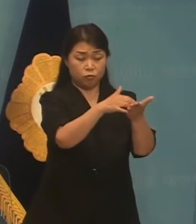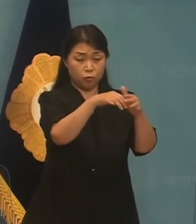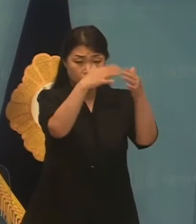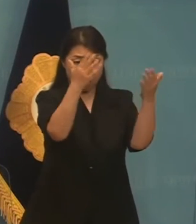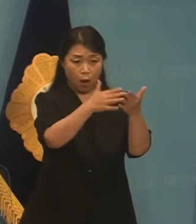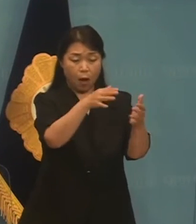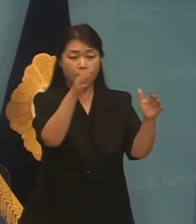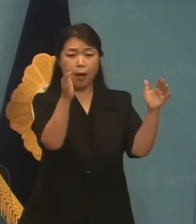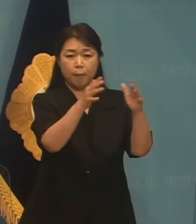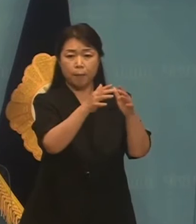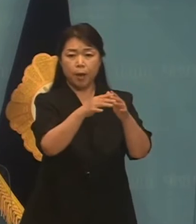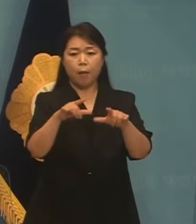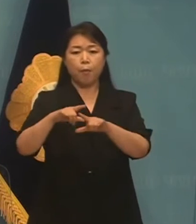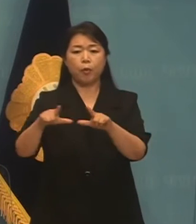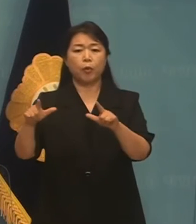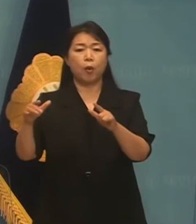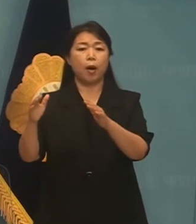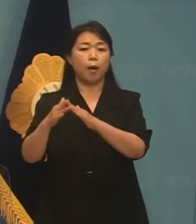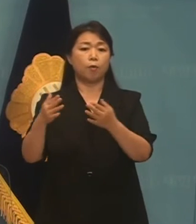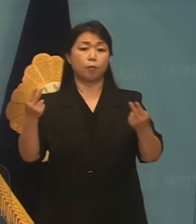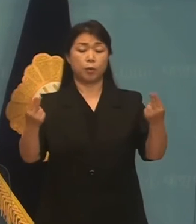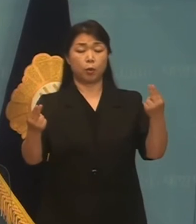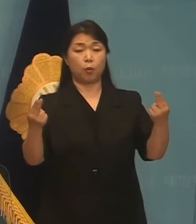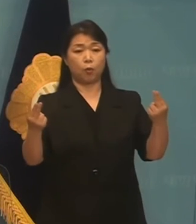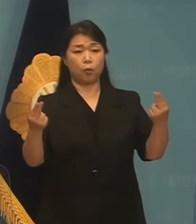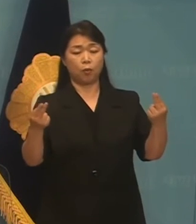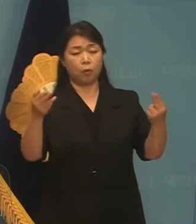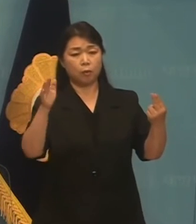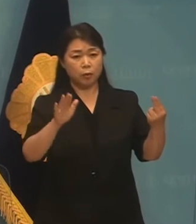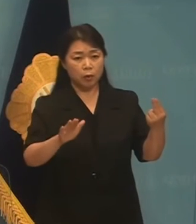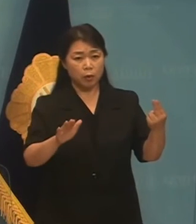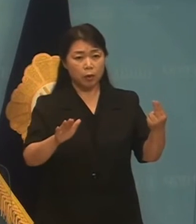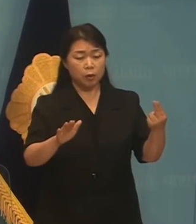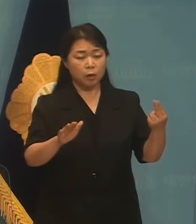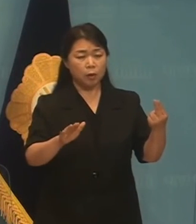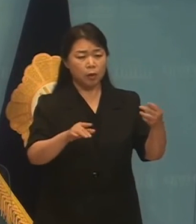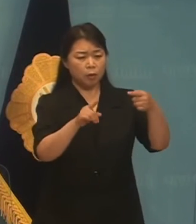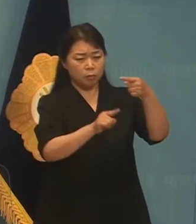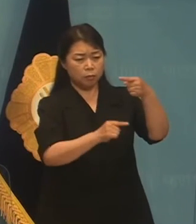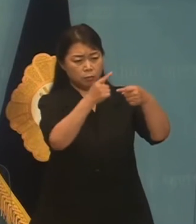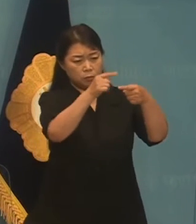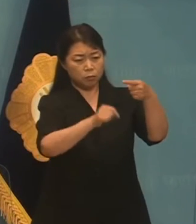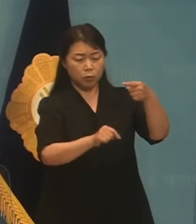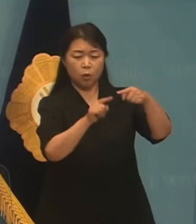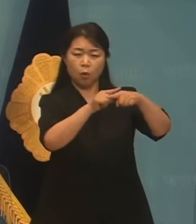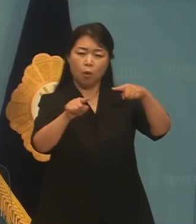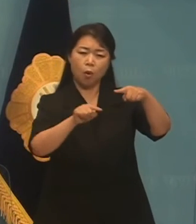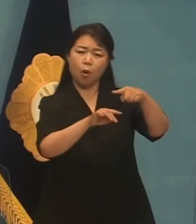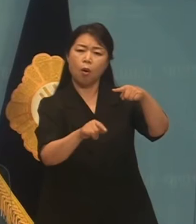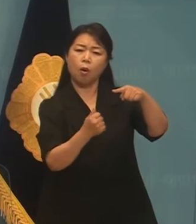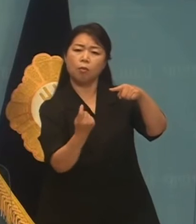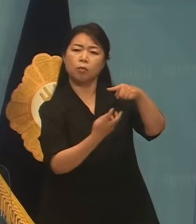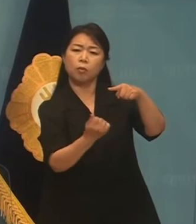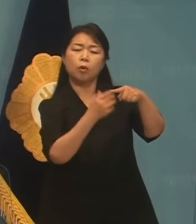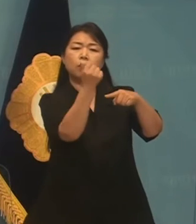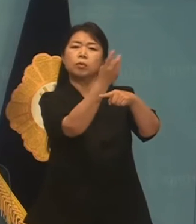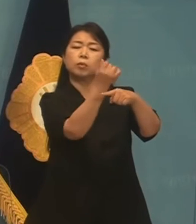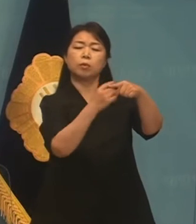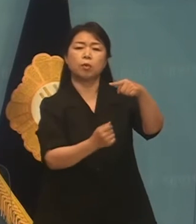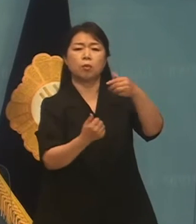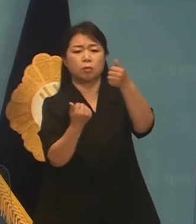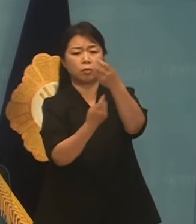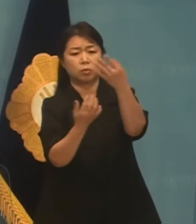일반 가구수와 비교한 것입니다. 그런데 분모 분자 중 분모에 해당하는 일반